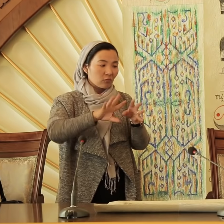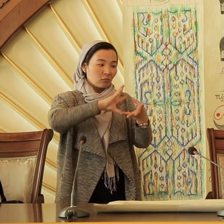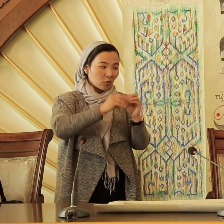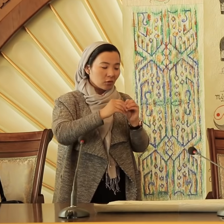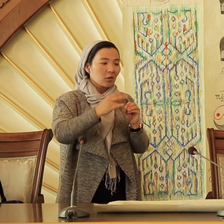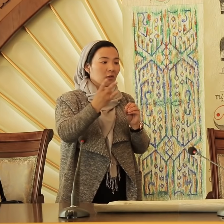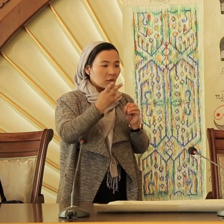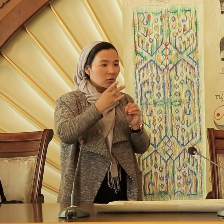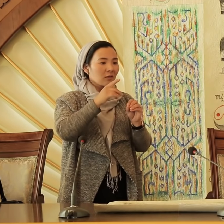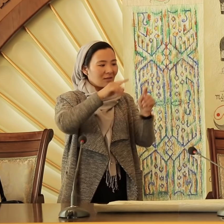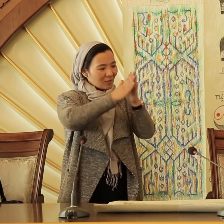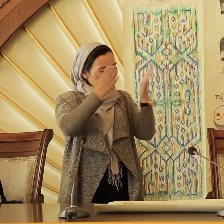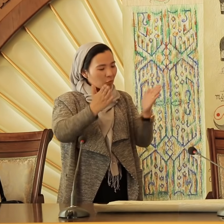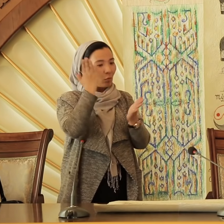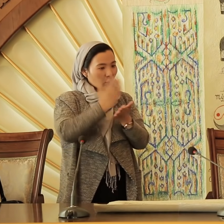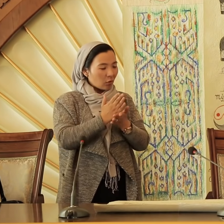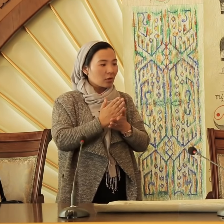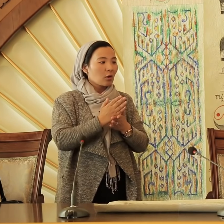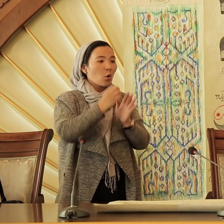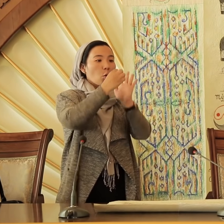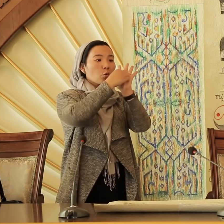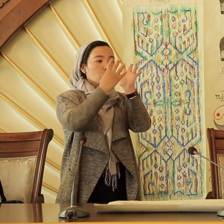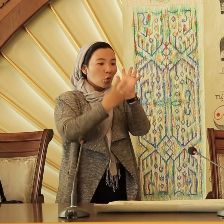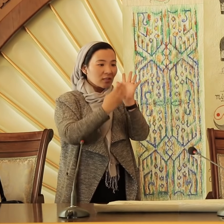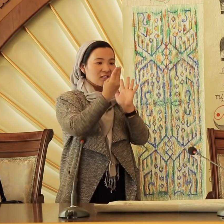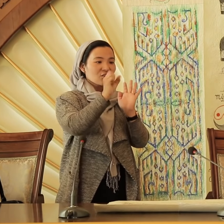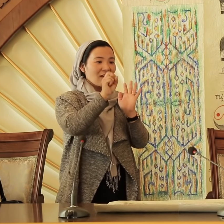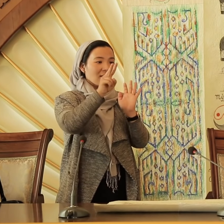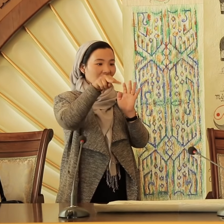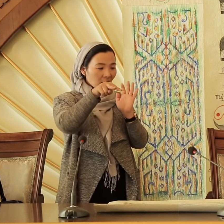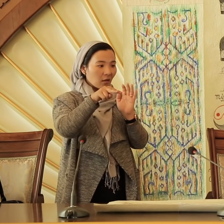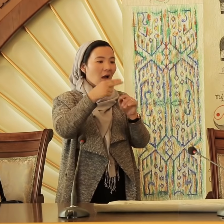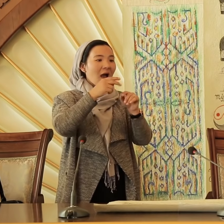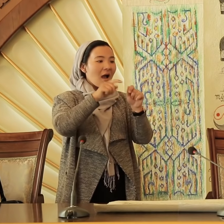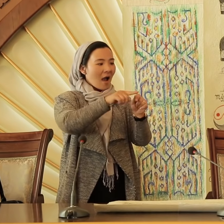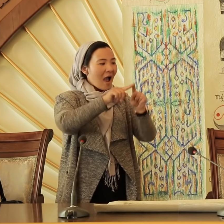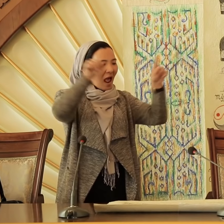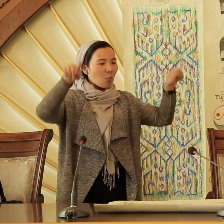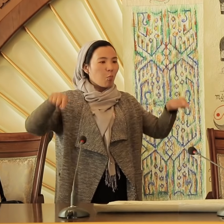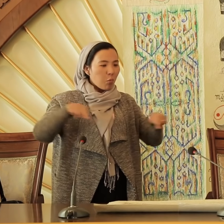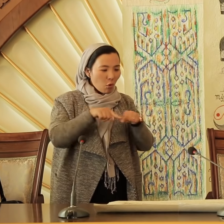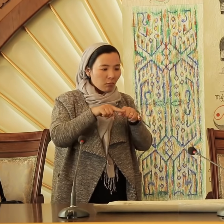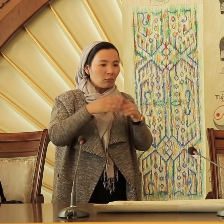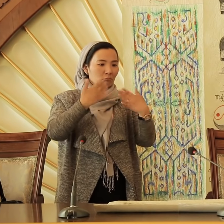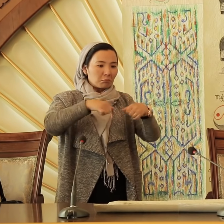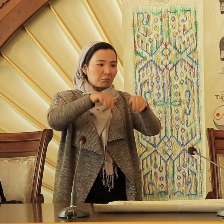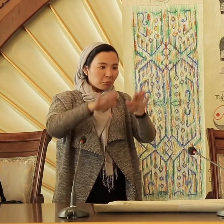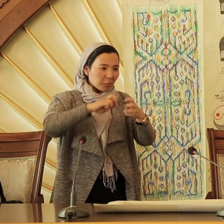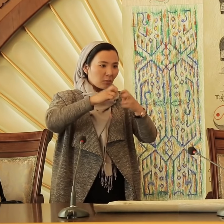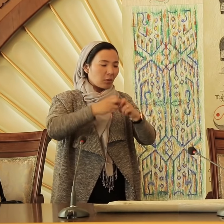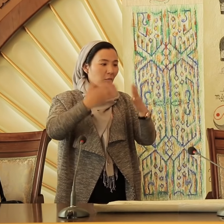Alayhi tis'ata ashardan bor. 19 shakl bilan butun alifbo muammosi yechilgan. Ala va